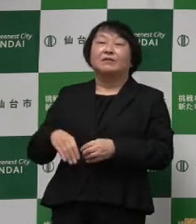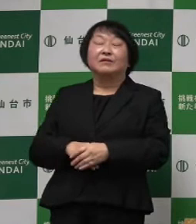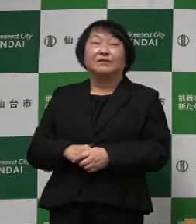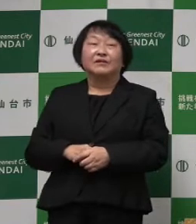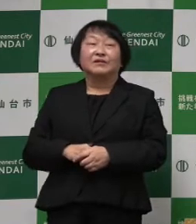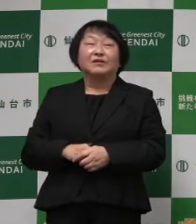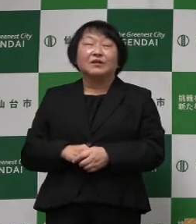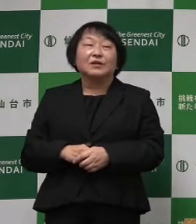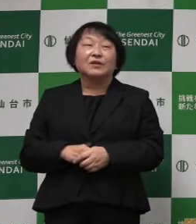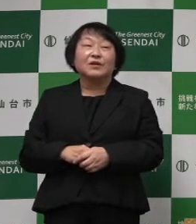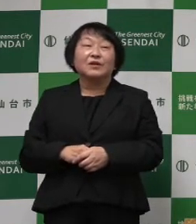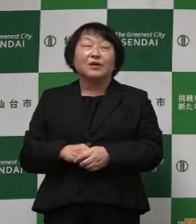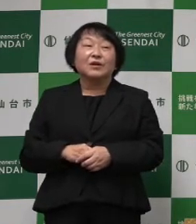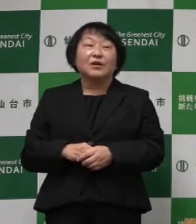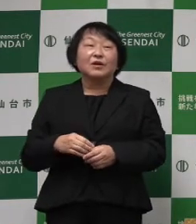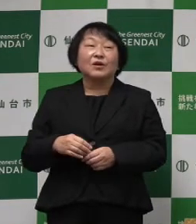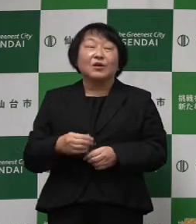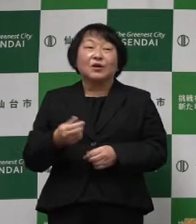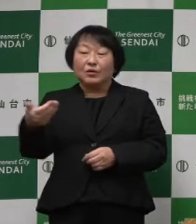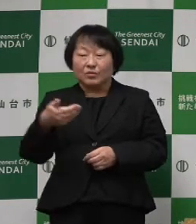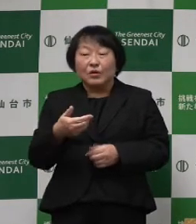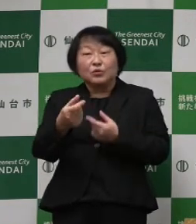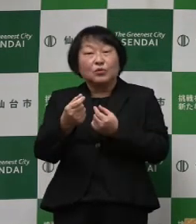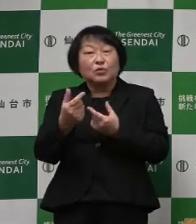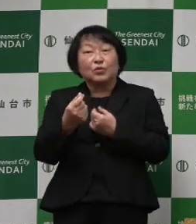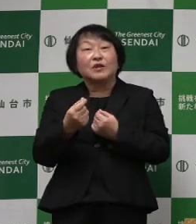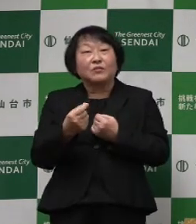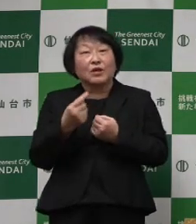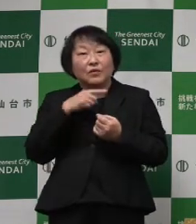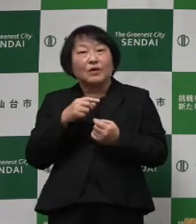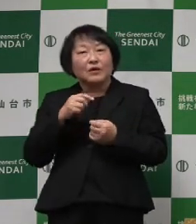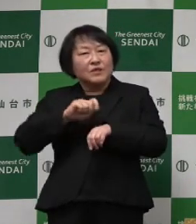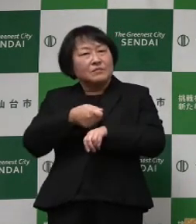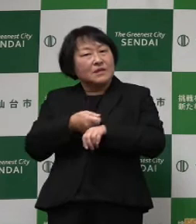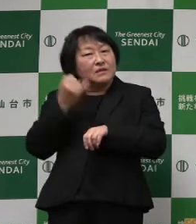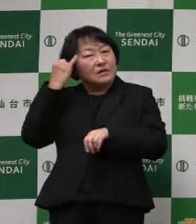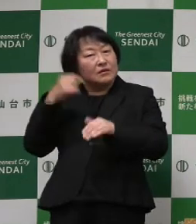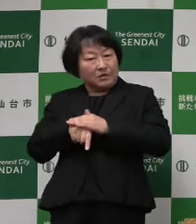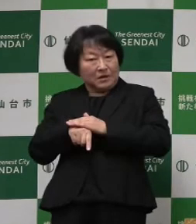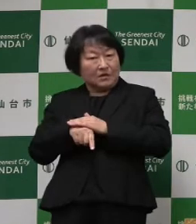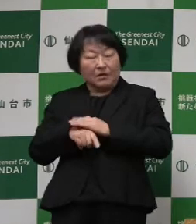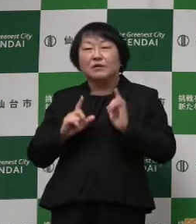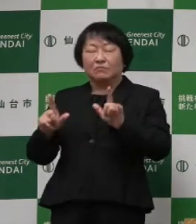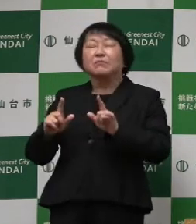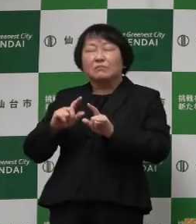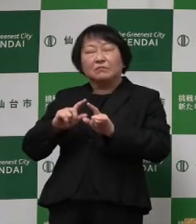ですよねという声もということは、ちょっと厳しいような意見も届いて、 厳しい声もいただきました。